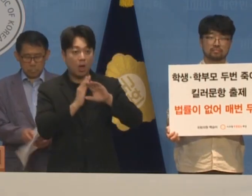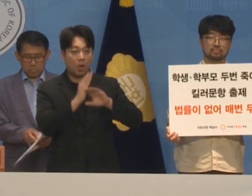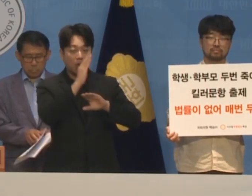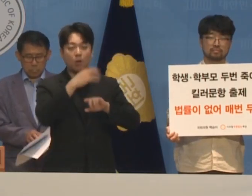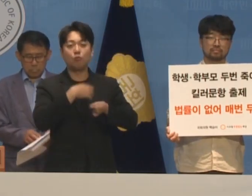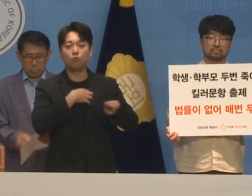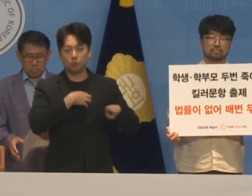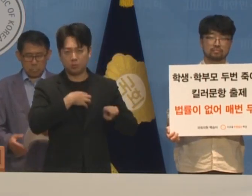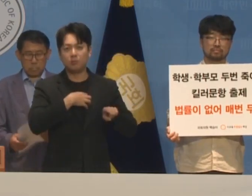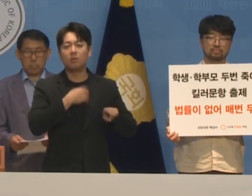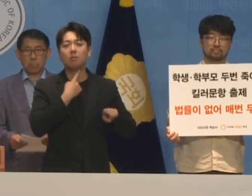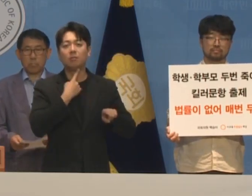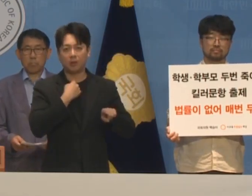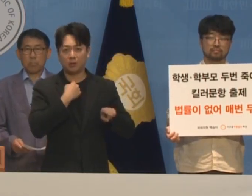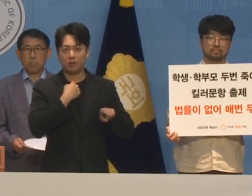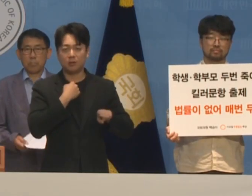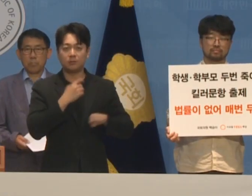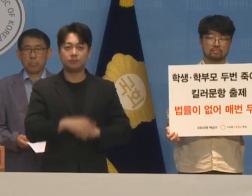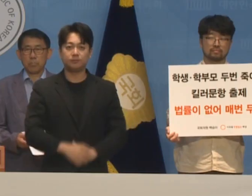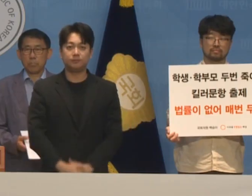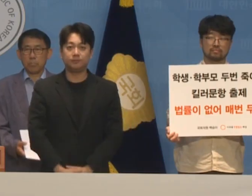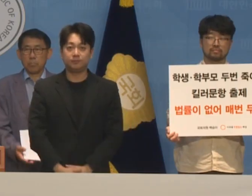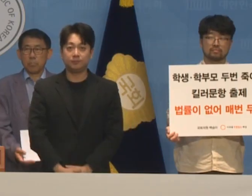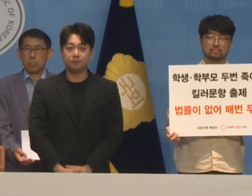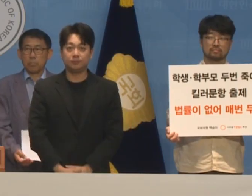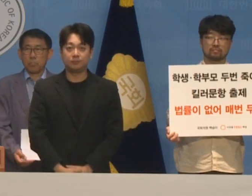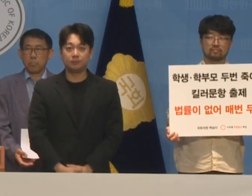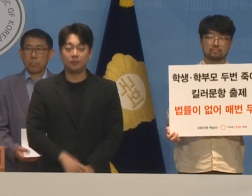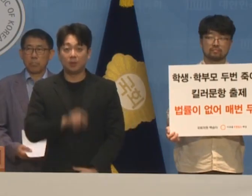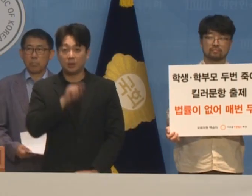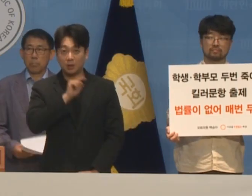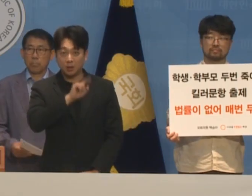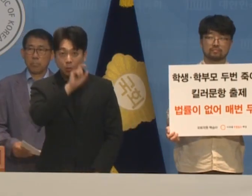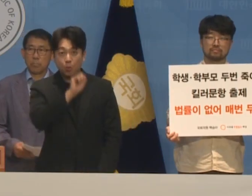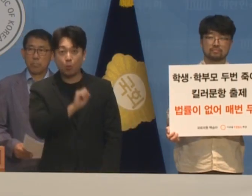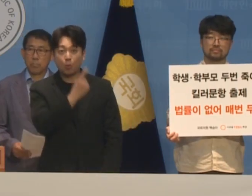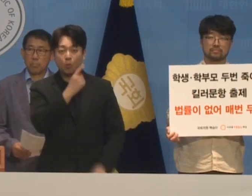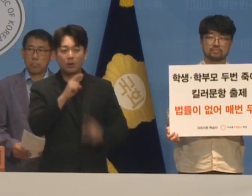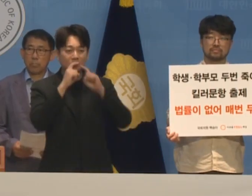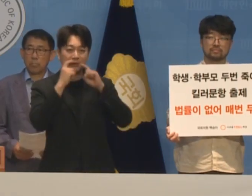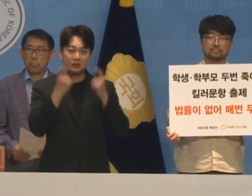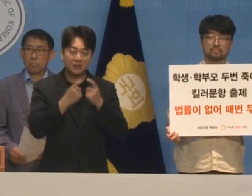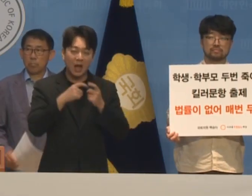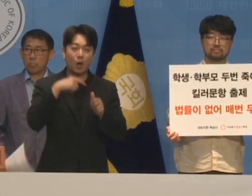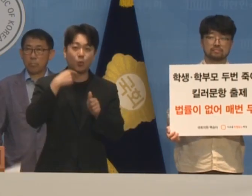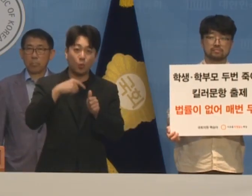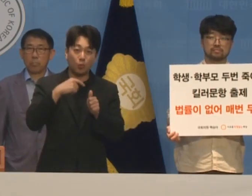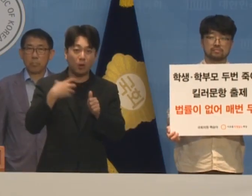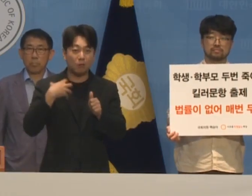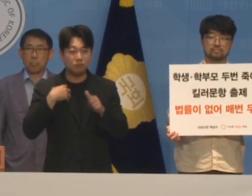이는 공교육 정상화와 사교육 부담 완화를 원하는 국민의 요구를 외면한 것입니다.